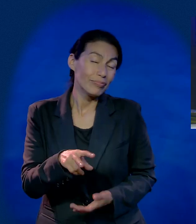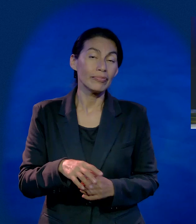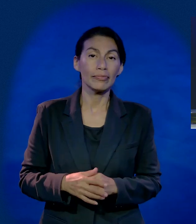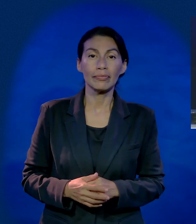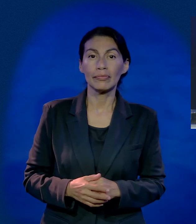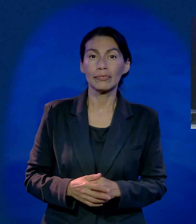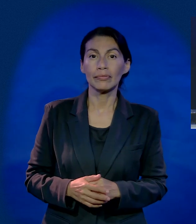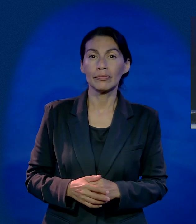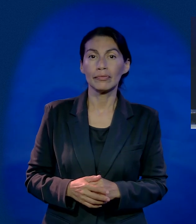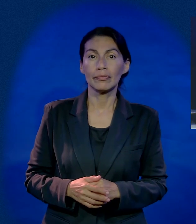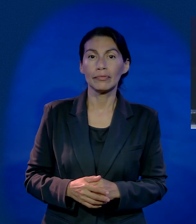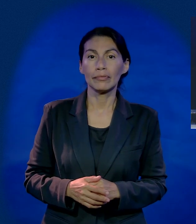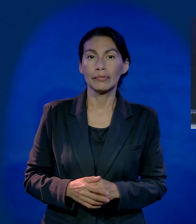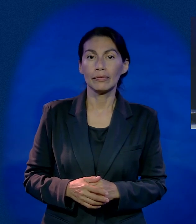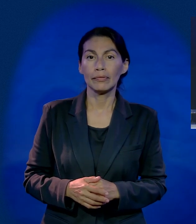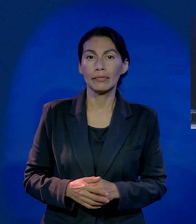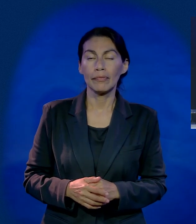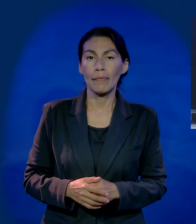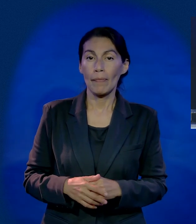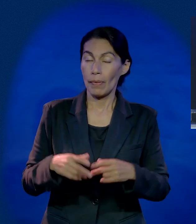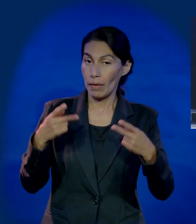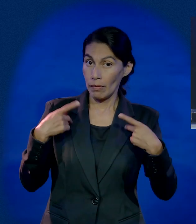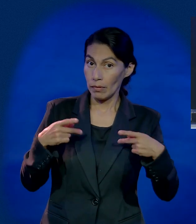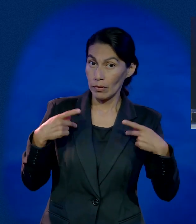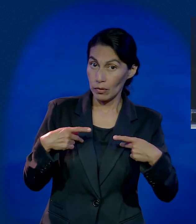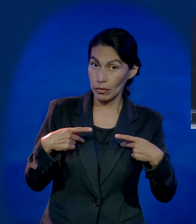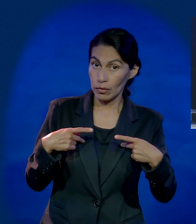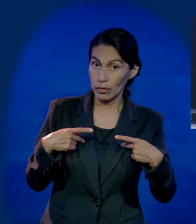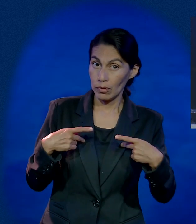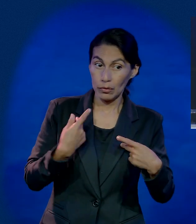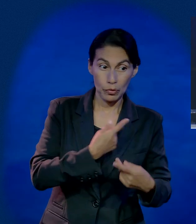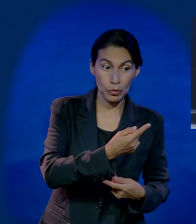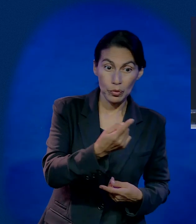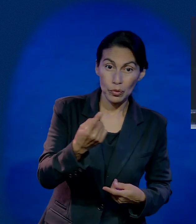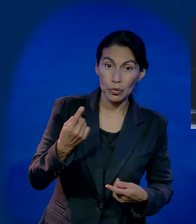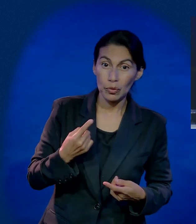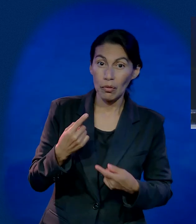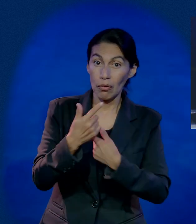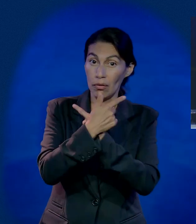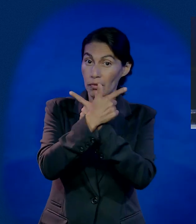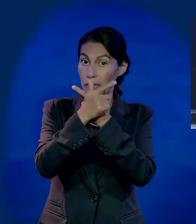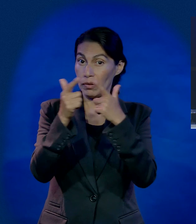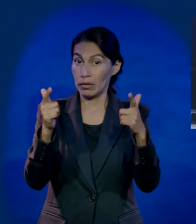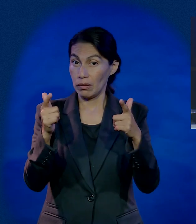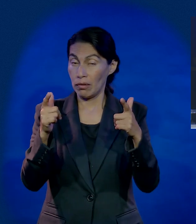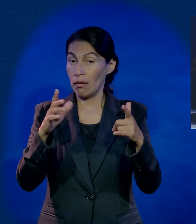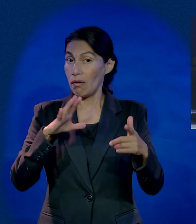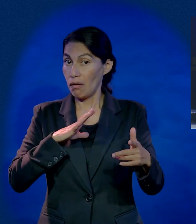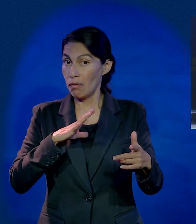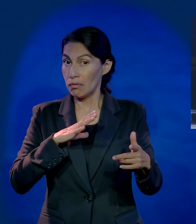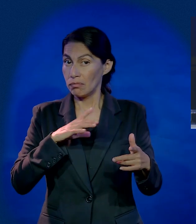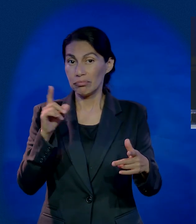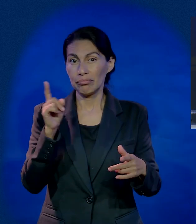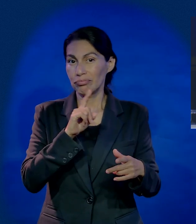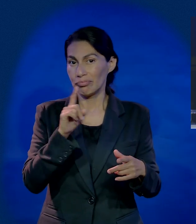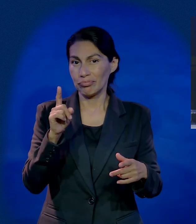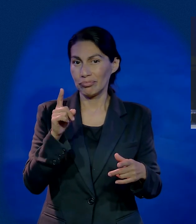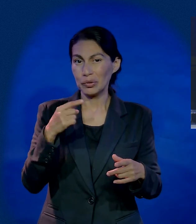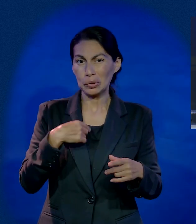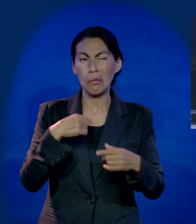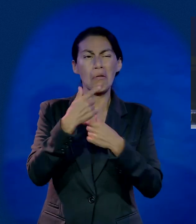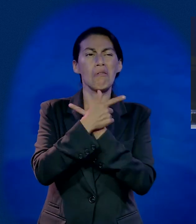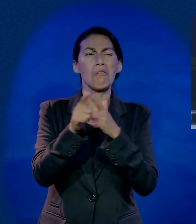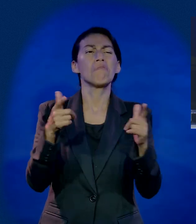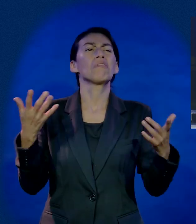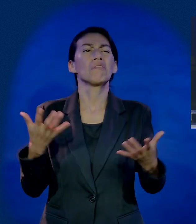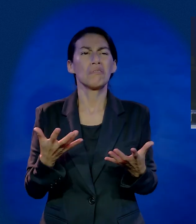nos guste o no, es así. En realidad los seres humanos, para nosotros no existe la libertad, esa